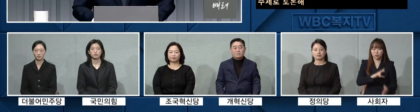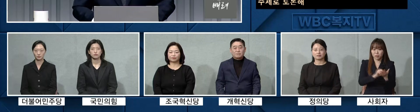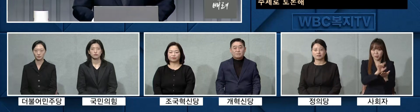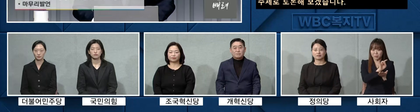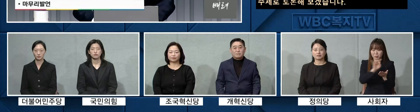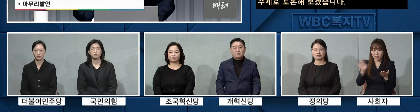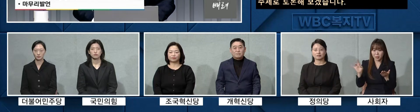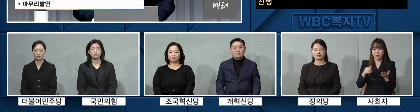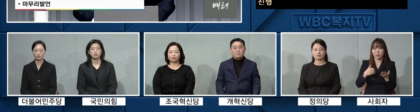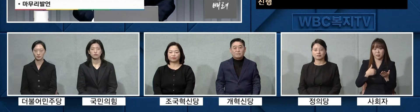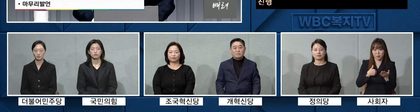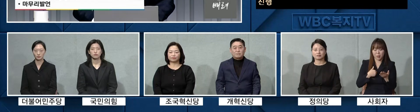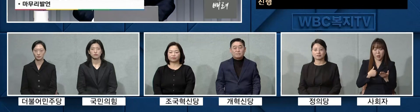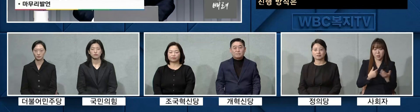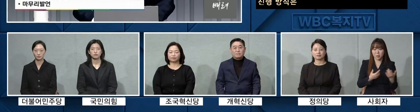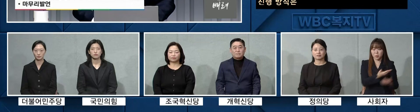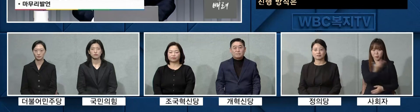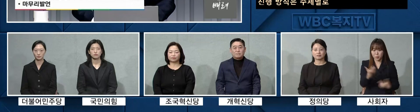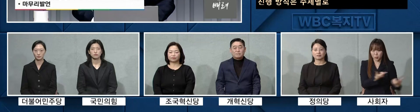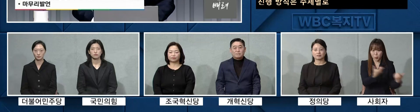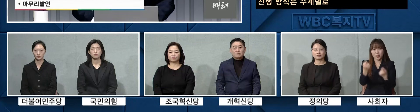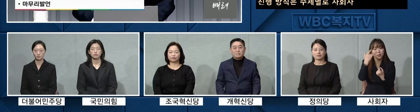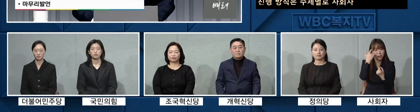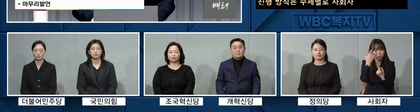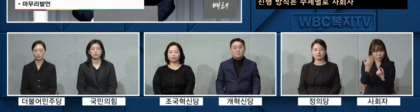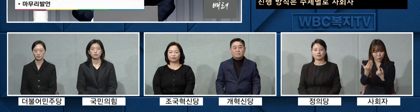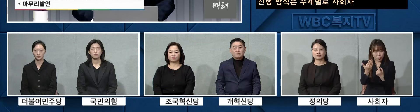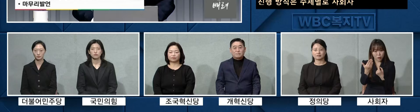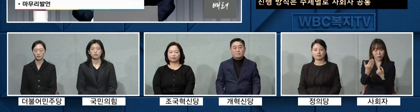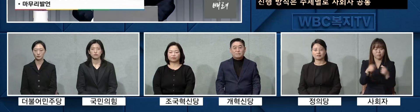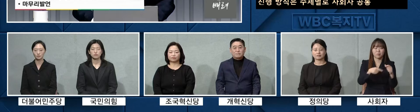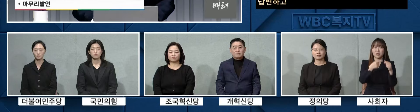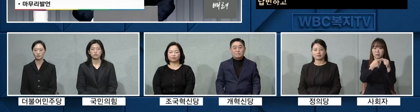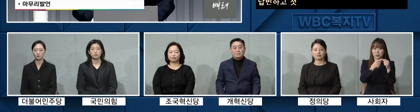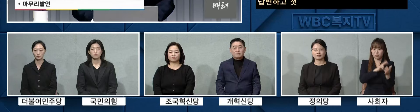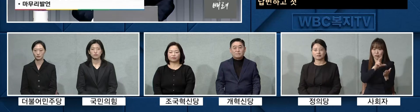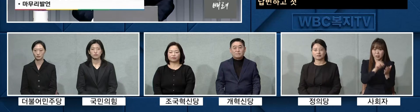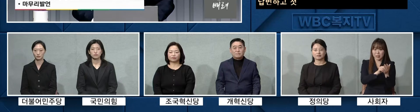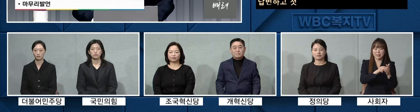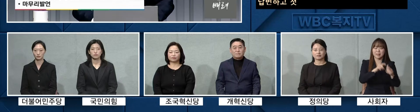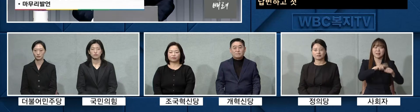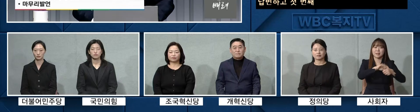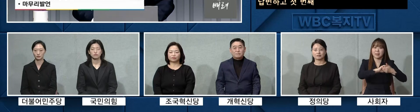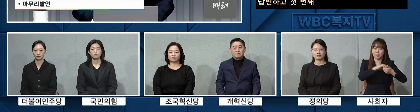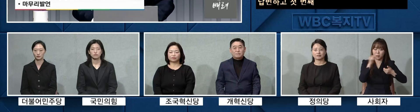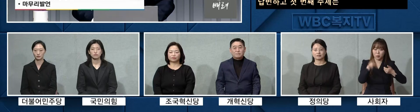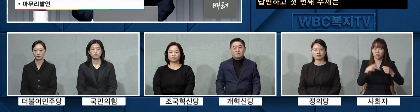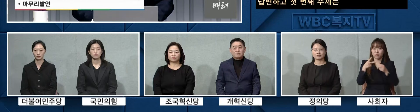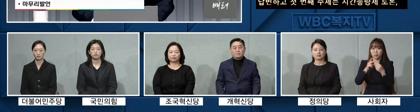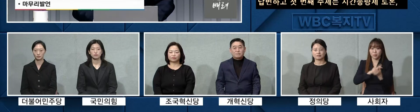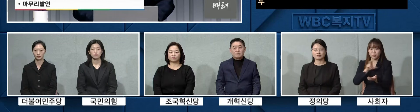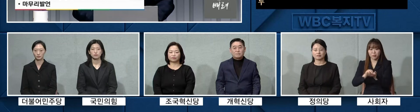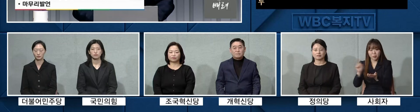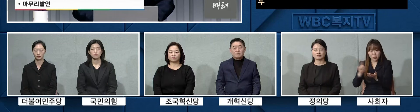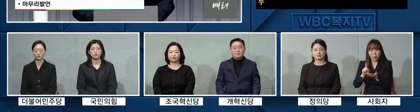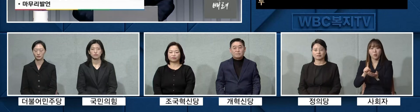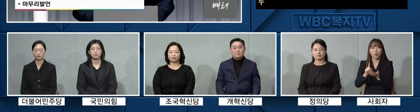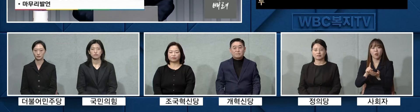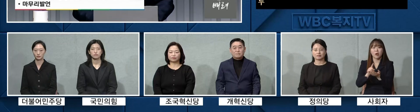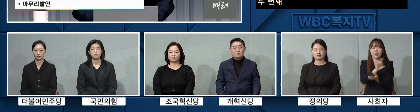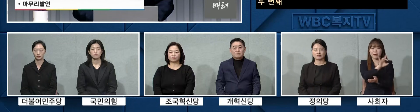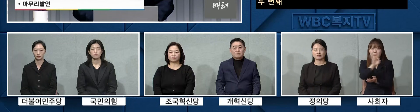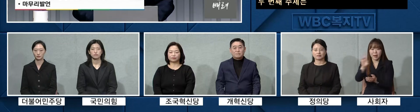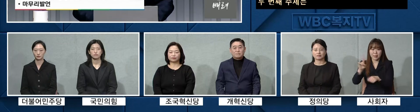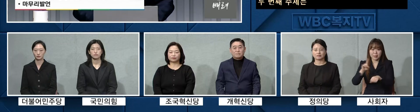주제별로 사회자 공통 질문에 답변하고 첫 번째 주제는 시간 총량제 토론, 두 번째 주제는 주도권 토론으로